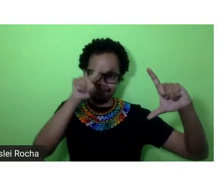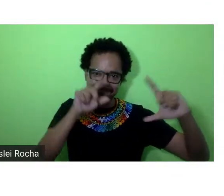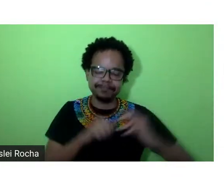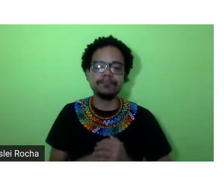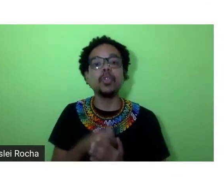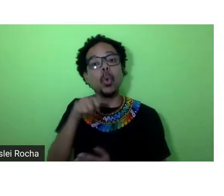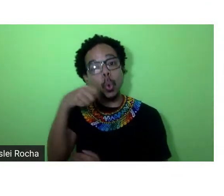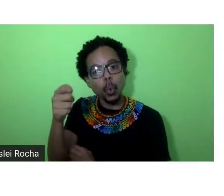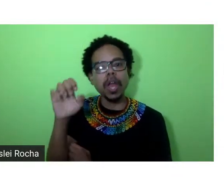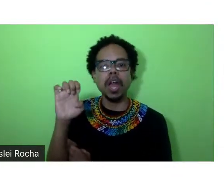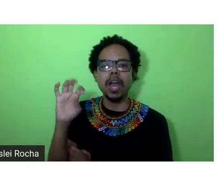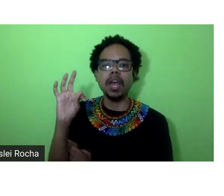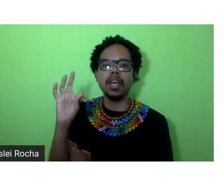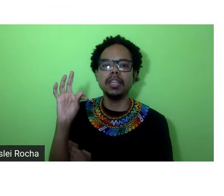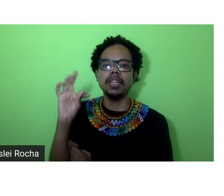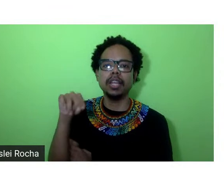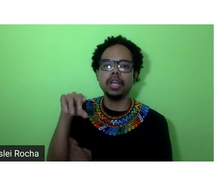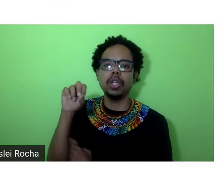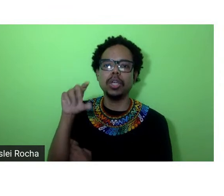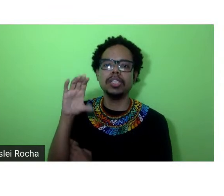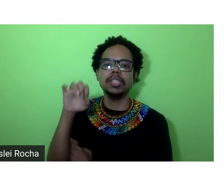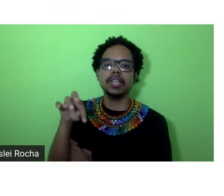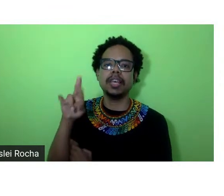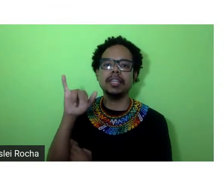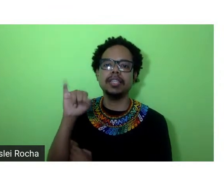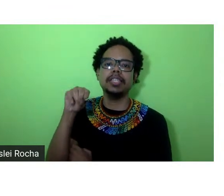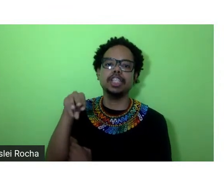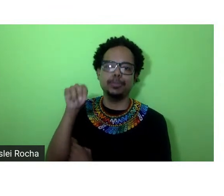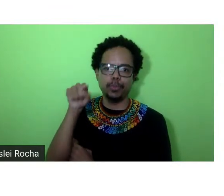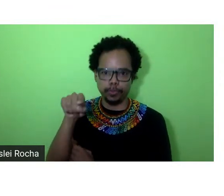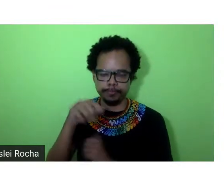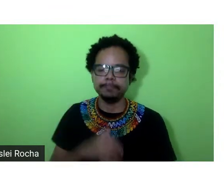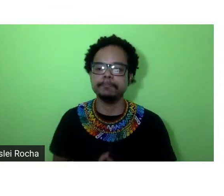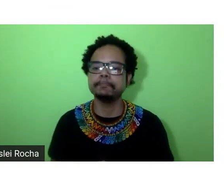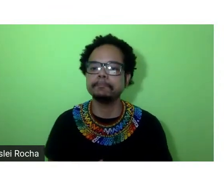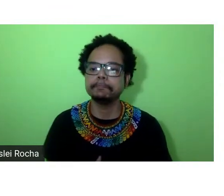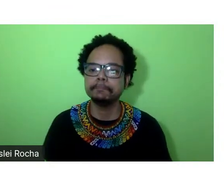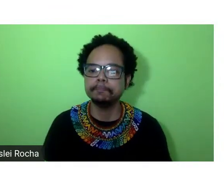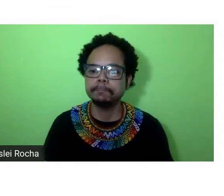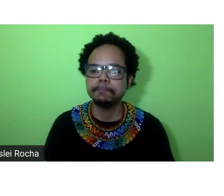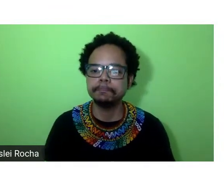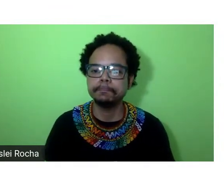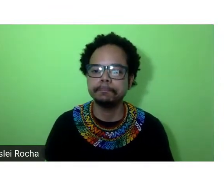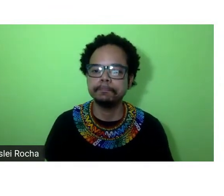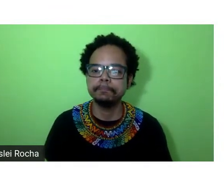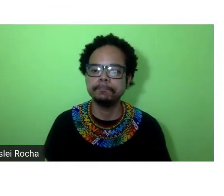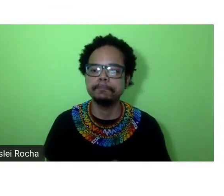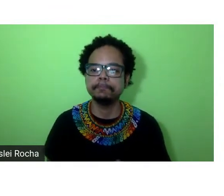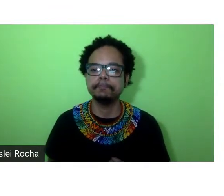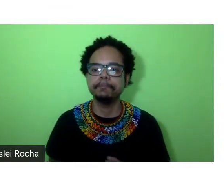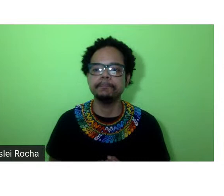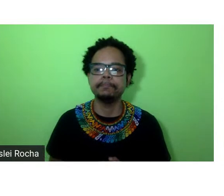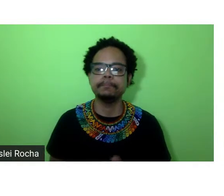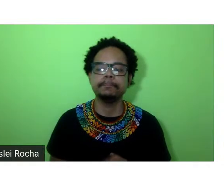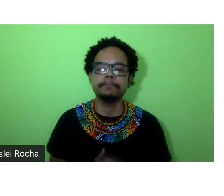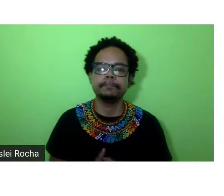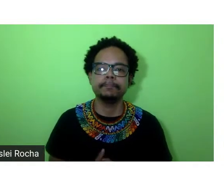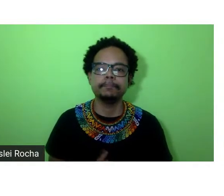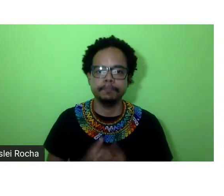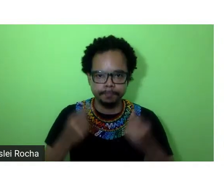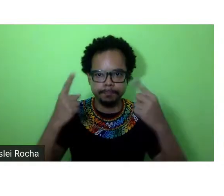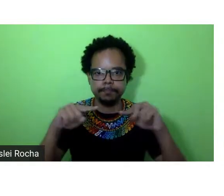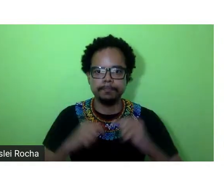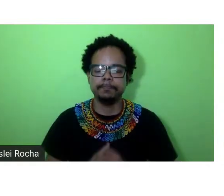surdos cegos então fazendo uma analogia com o Brasil é isso são diversos grupos que